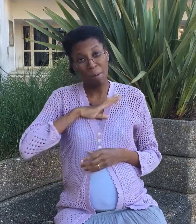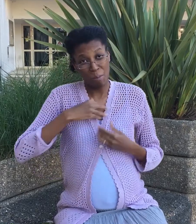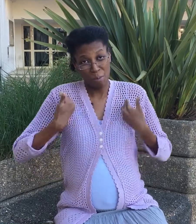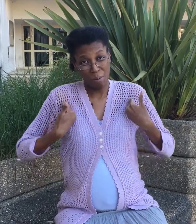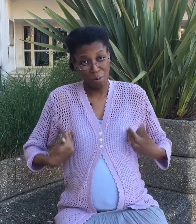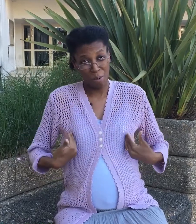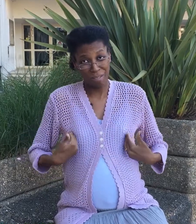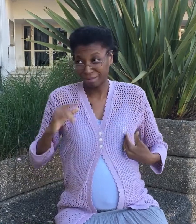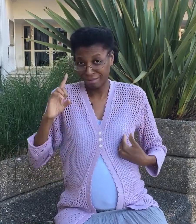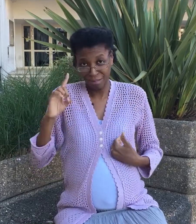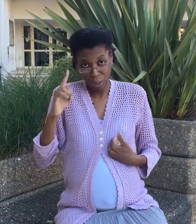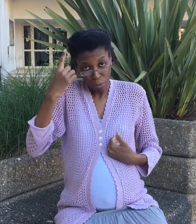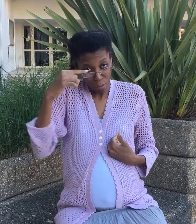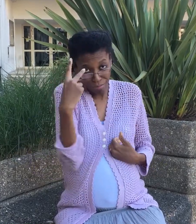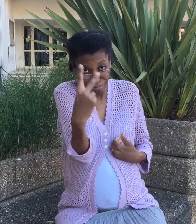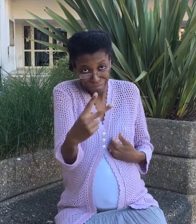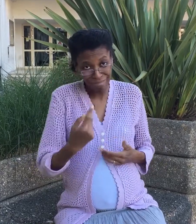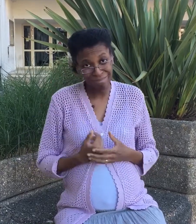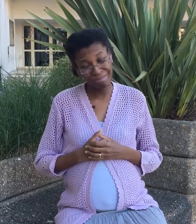car je suis ton Dieu.